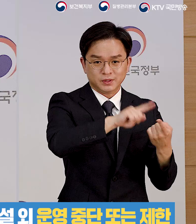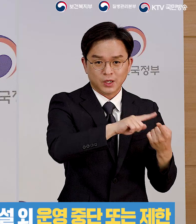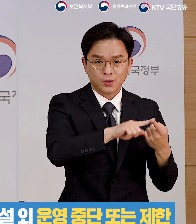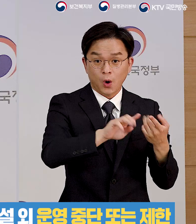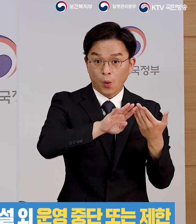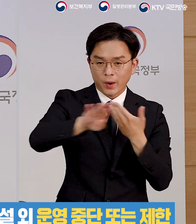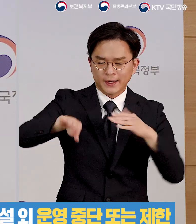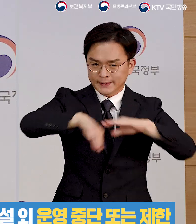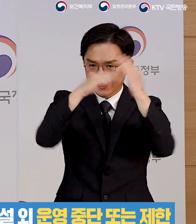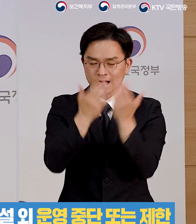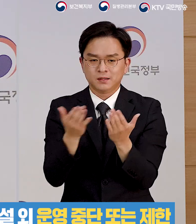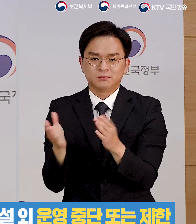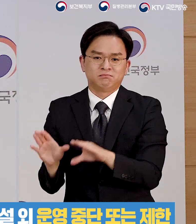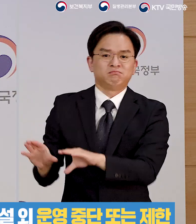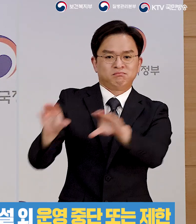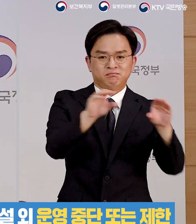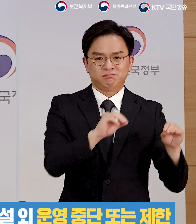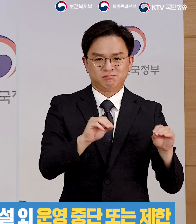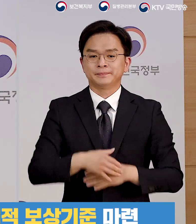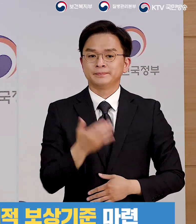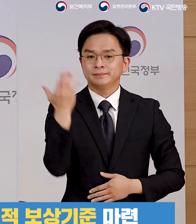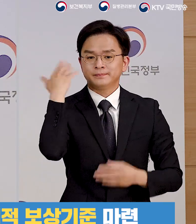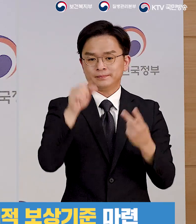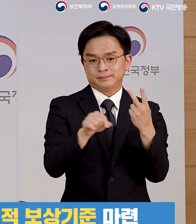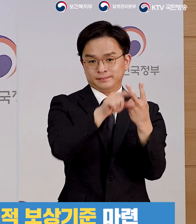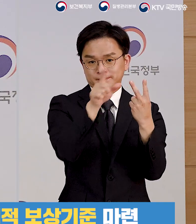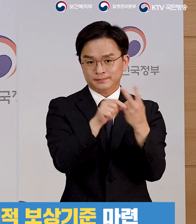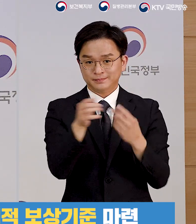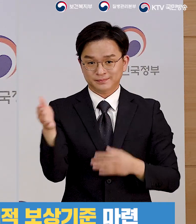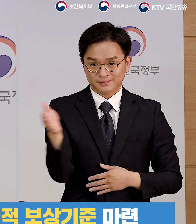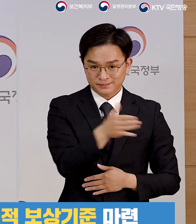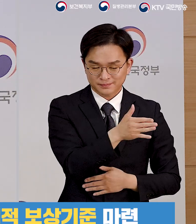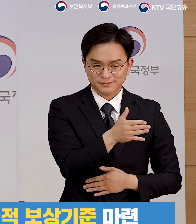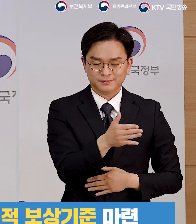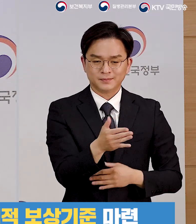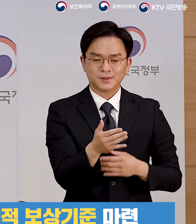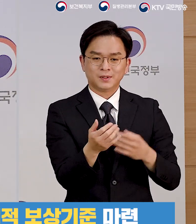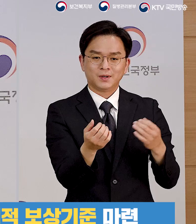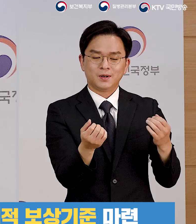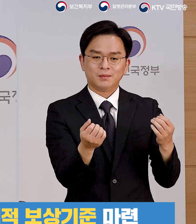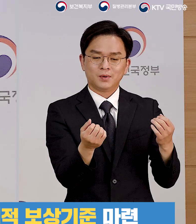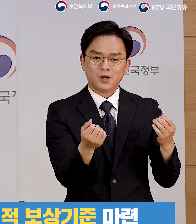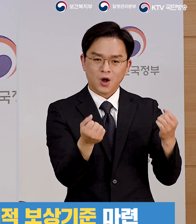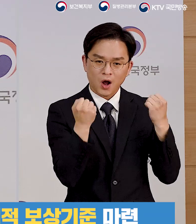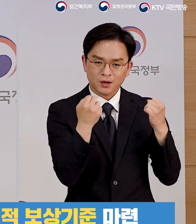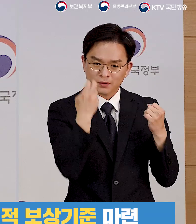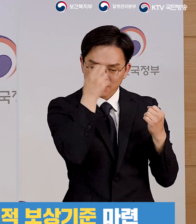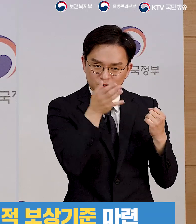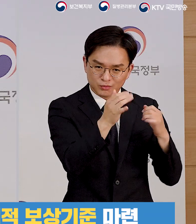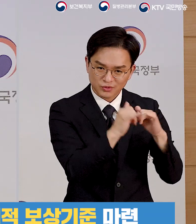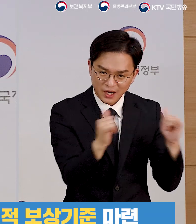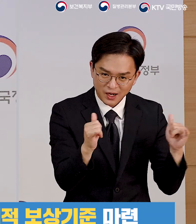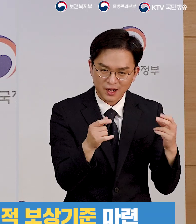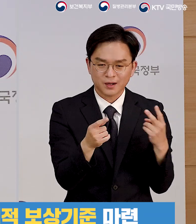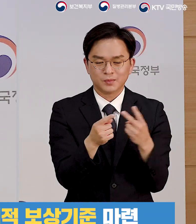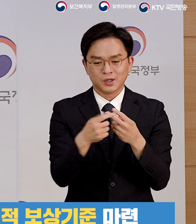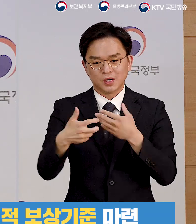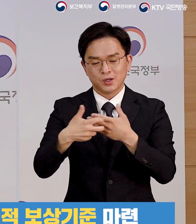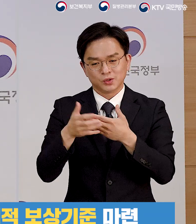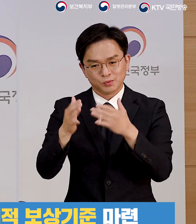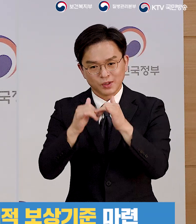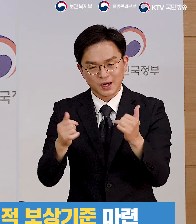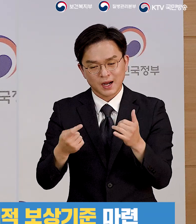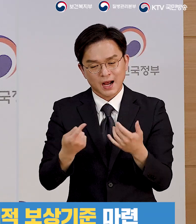외에는 운영이 중단되거나 제한됩니다. 정부는 지난 2월부터 보건의료단체, 법률 전문가가